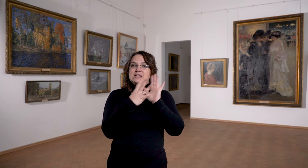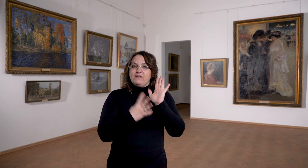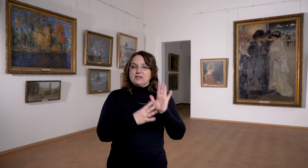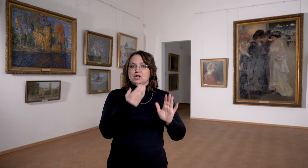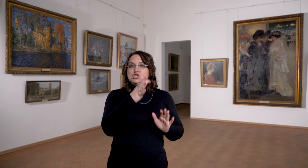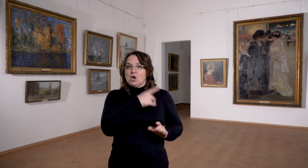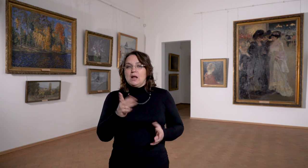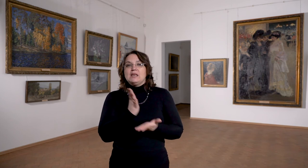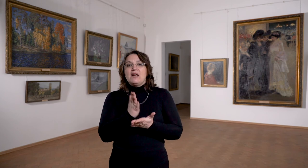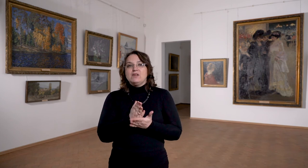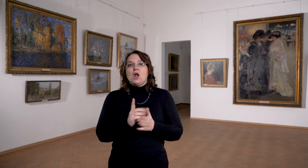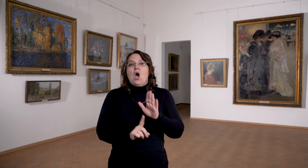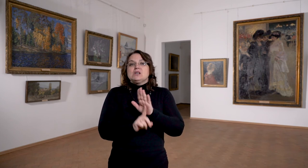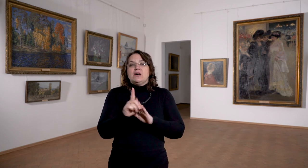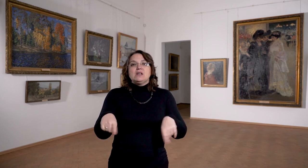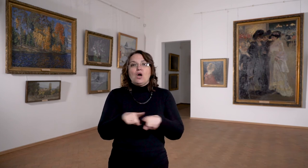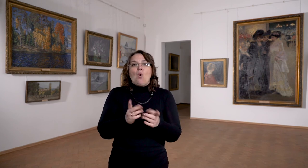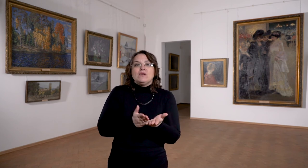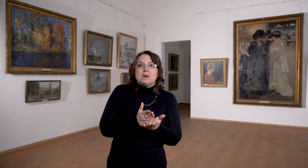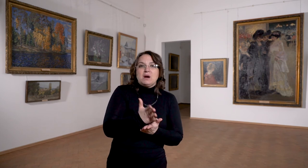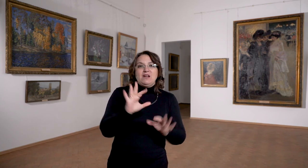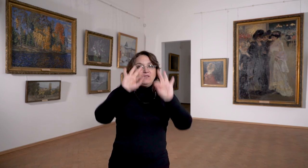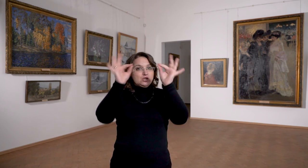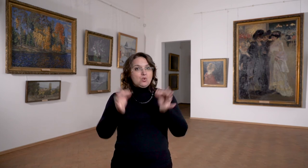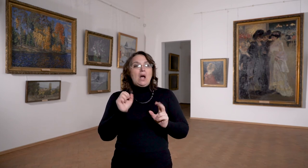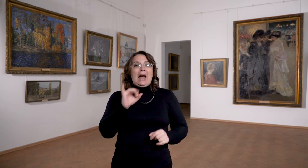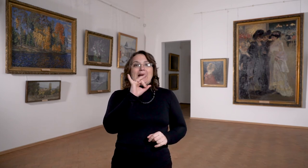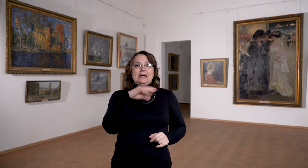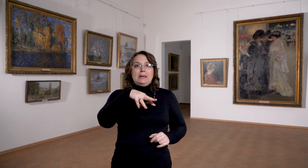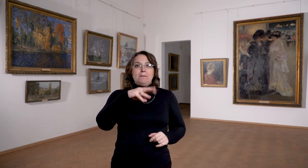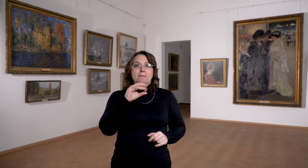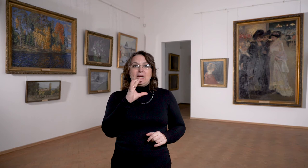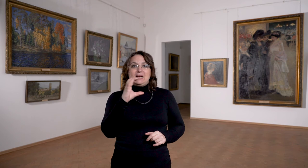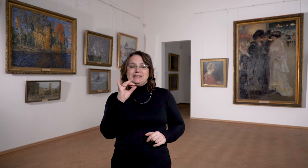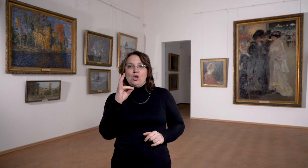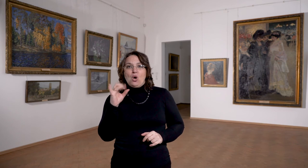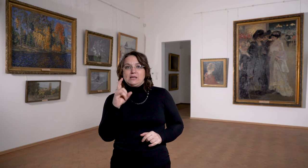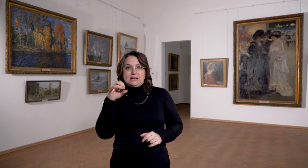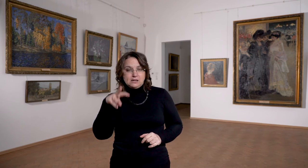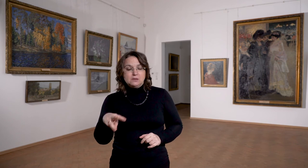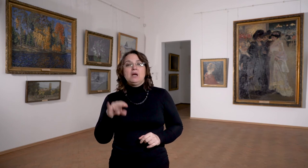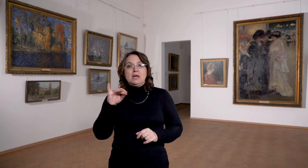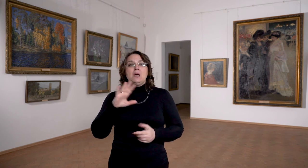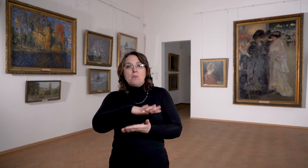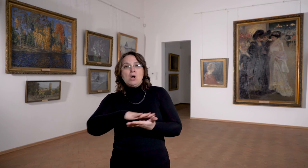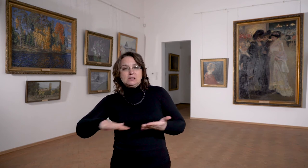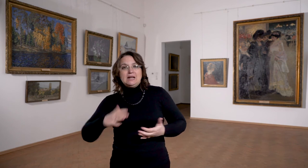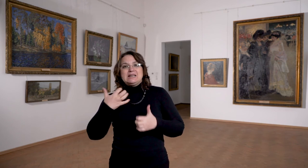много последователей, в том числе среди художников-славян, были у французских импрессионистов. Элементы